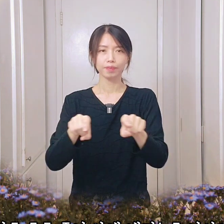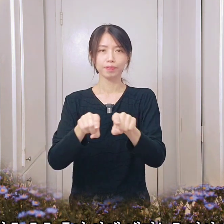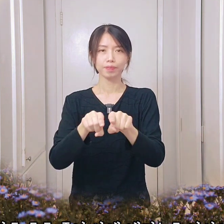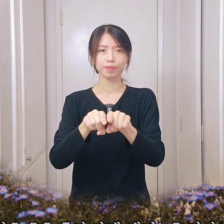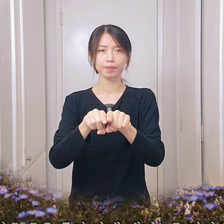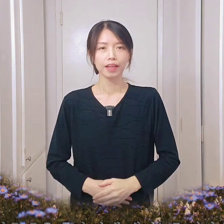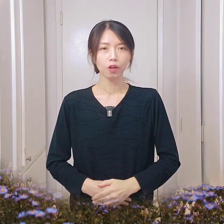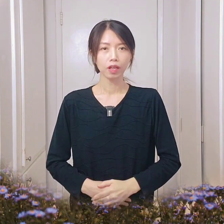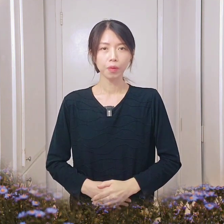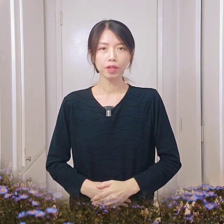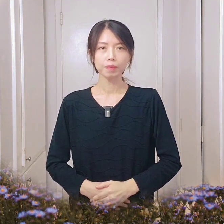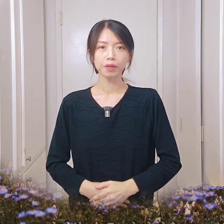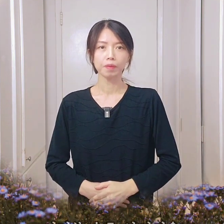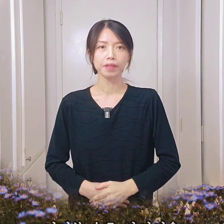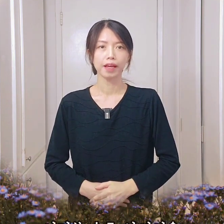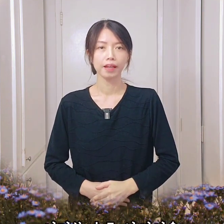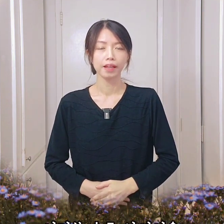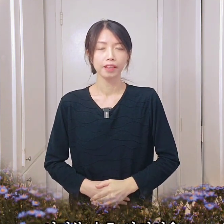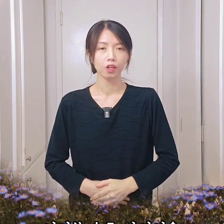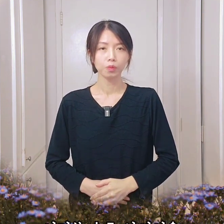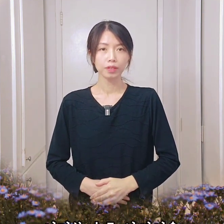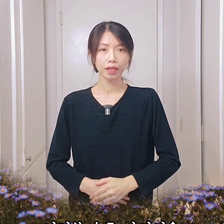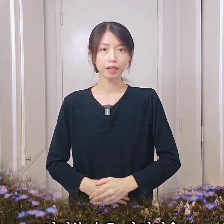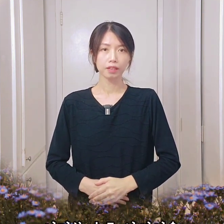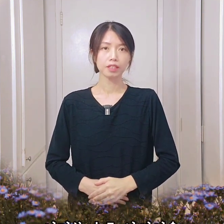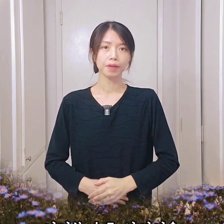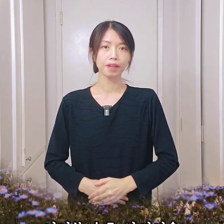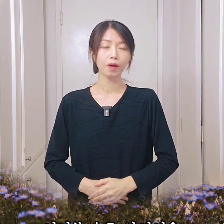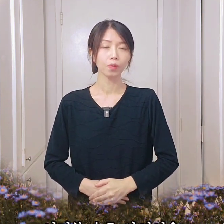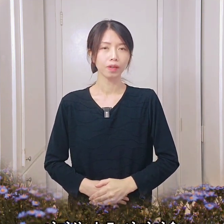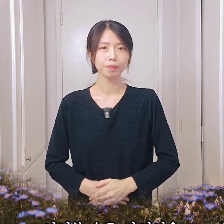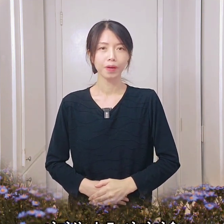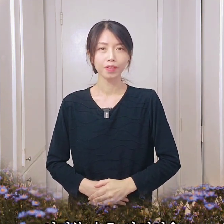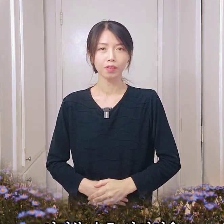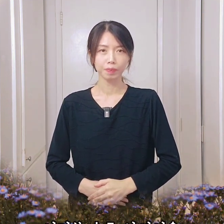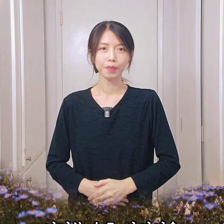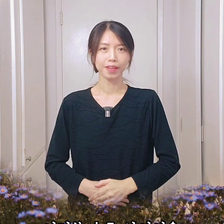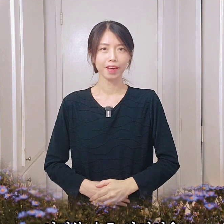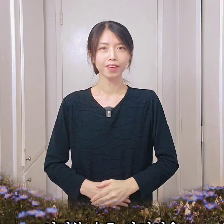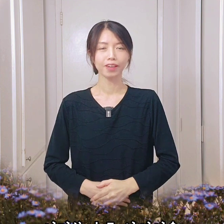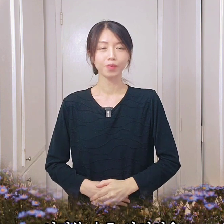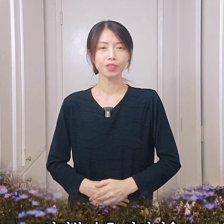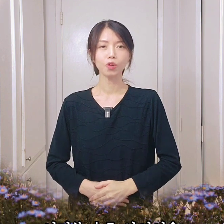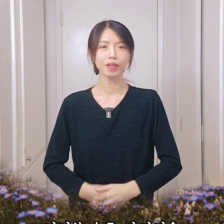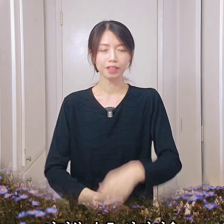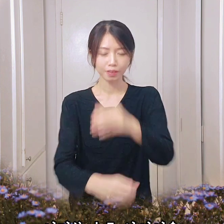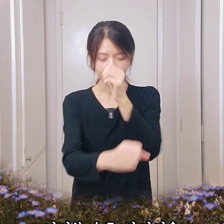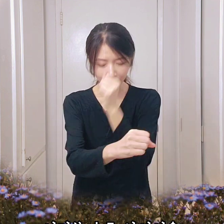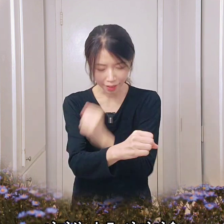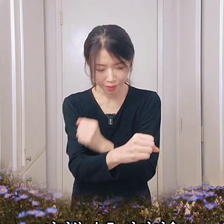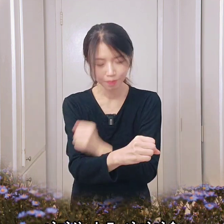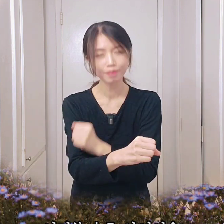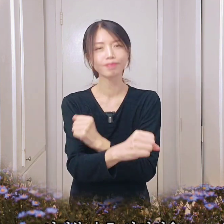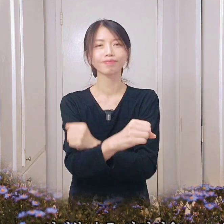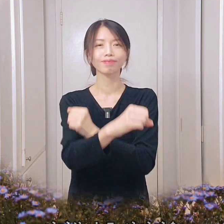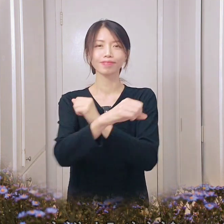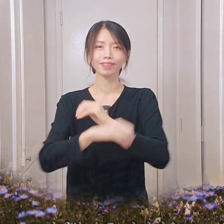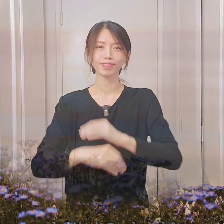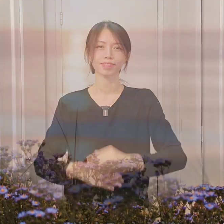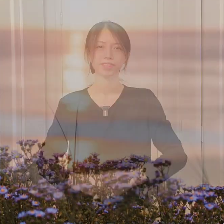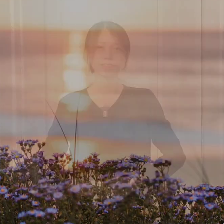함께. 이렇게 표현하시면 됩니다. 여러분 찬양 들으시면서 꼭 한번 연습해 보세요. 여러분 수고 많으셨습니다.